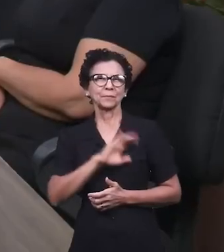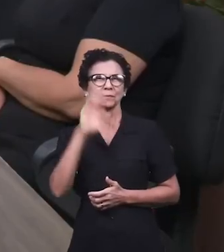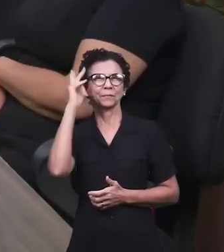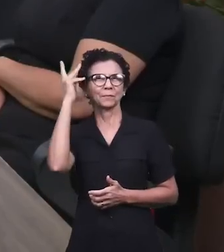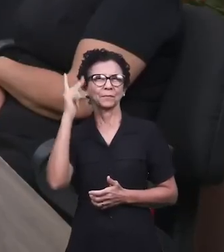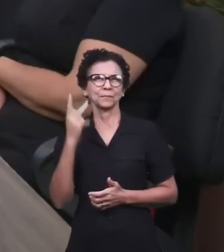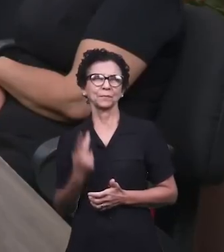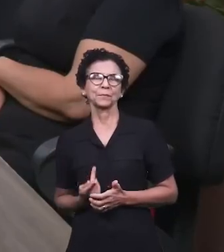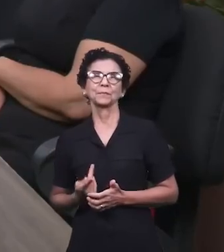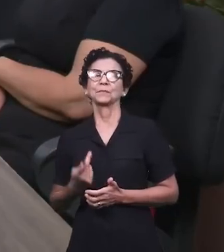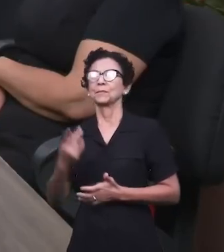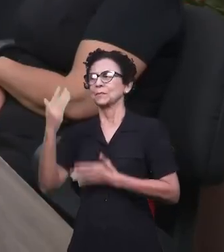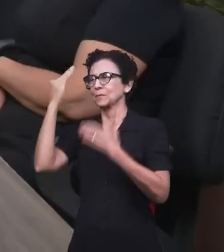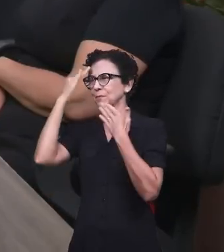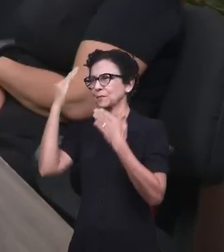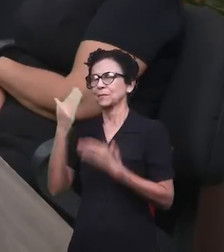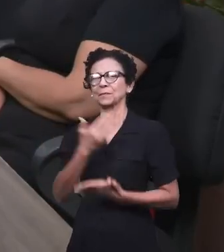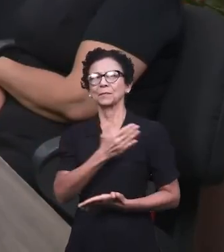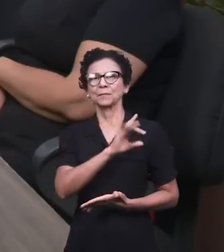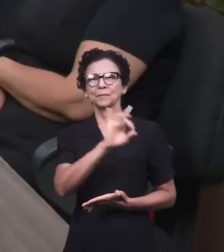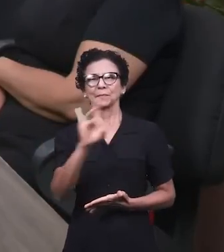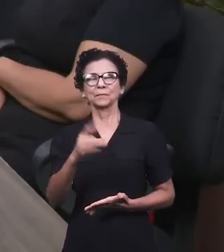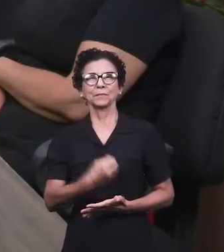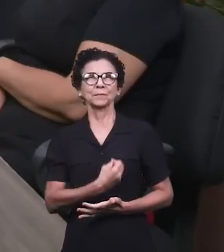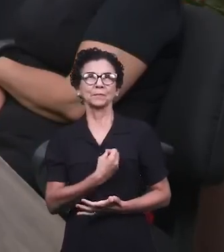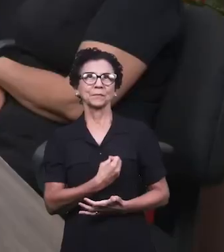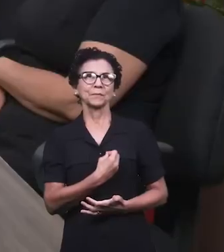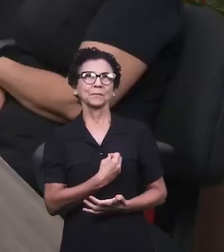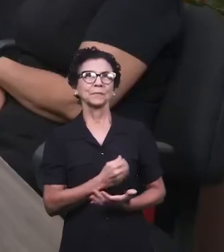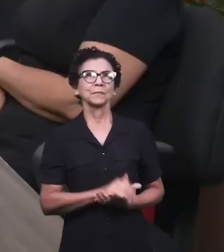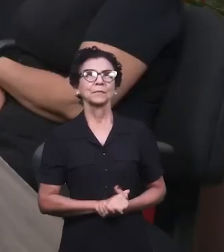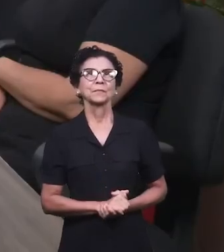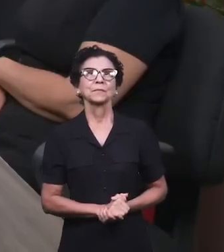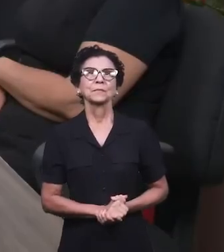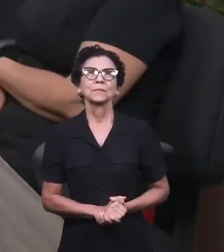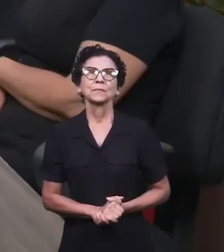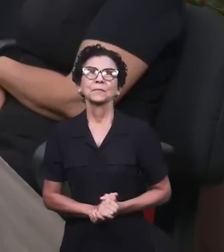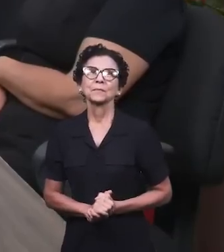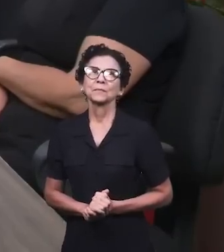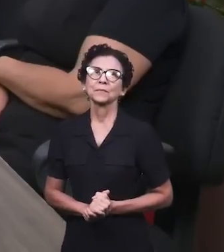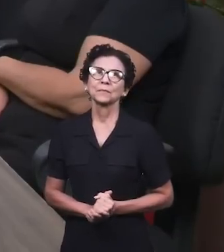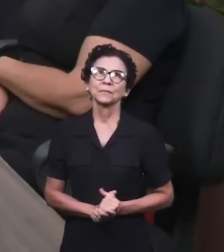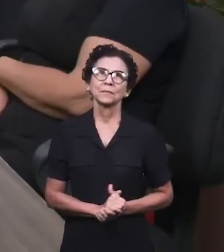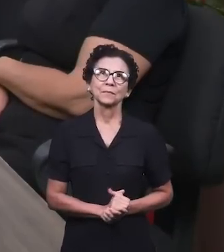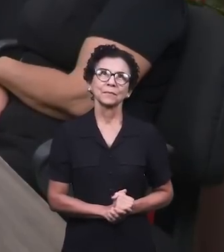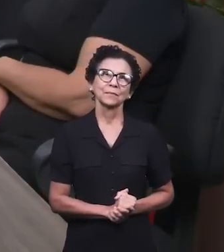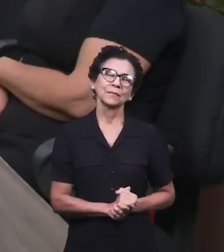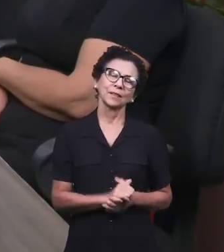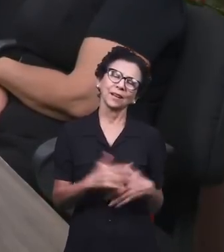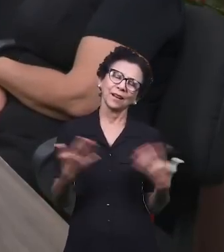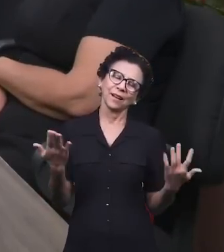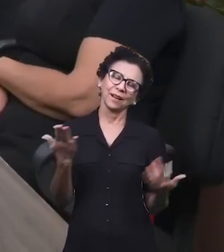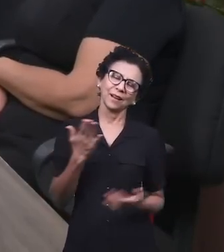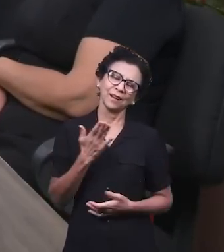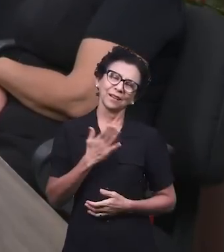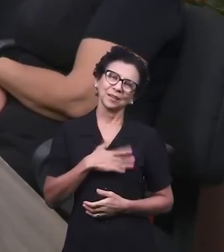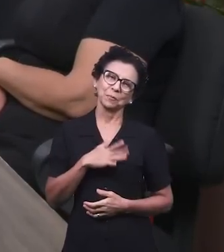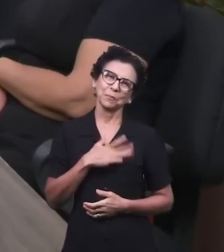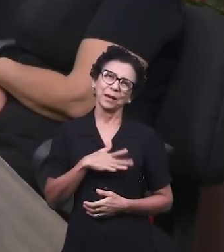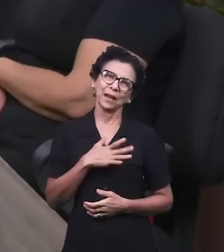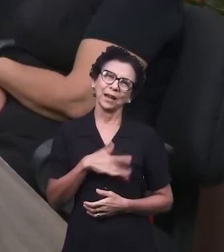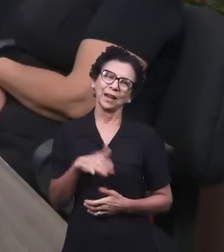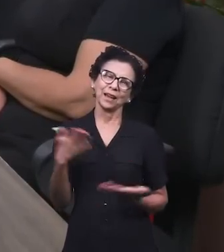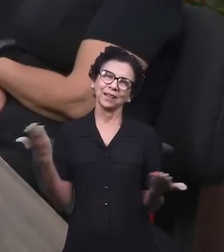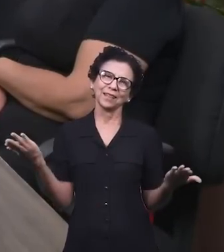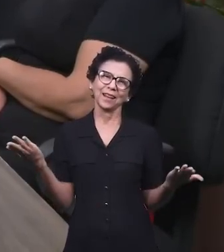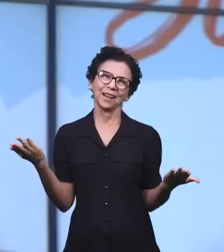Obrigada, Priscila. Para nós, quando você falou esse momento, tá acabando, a vontade de falar, tá acabando, né?